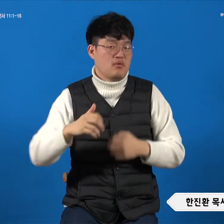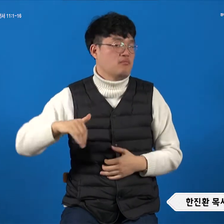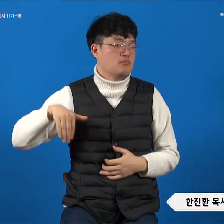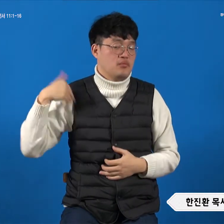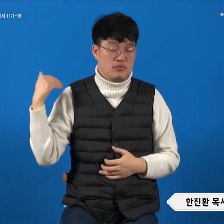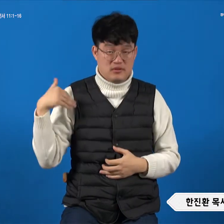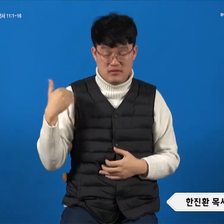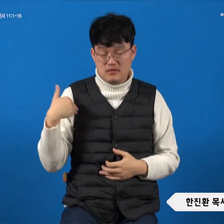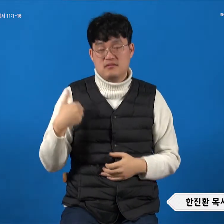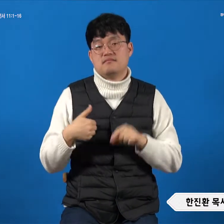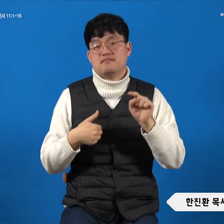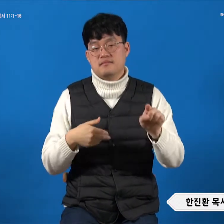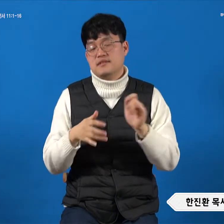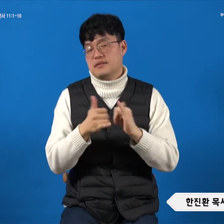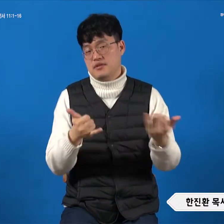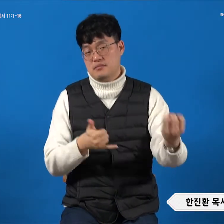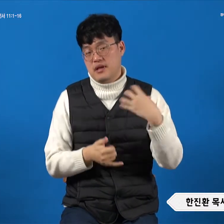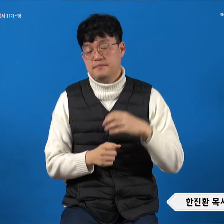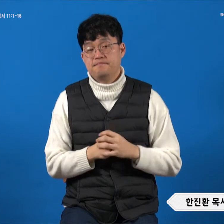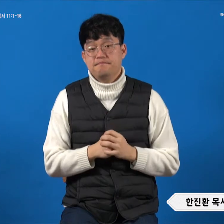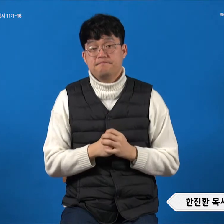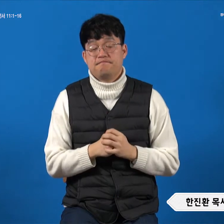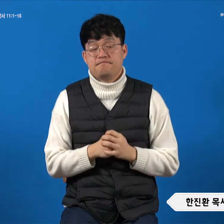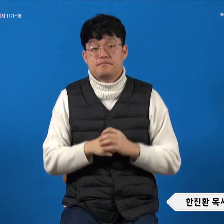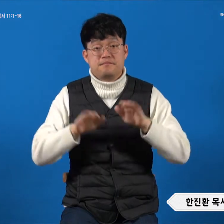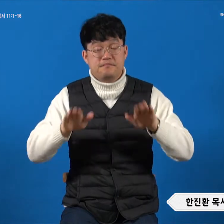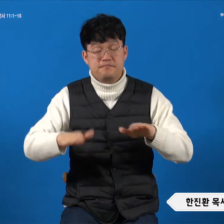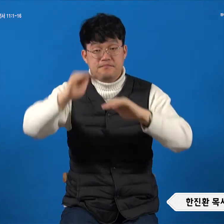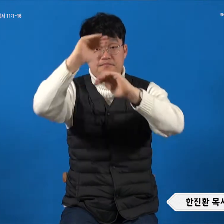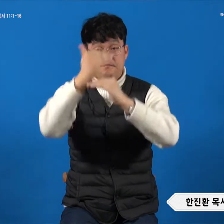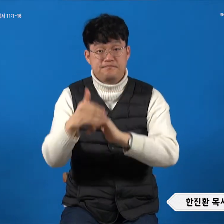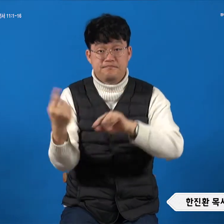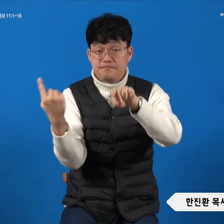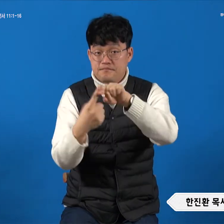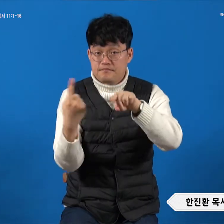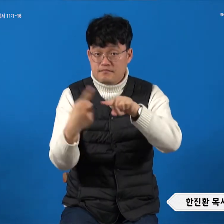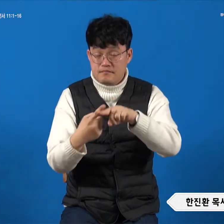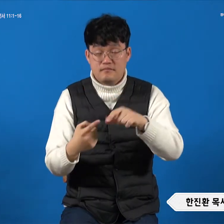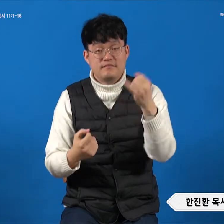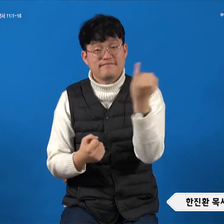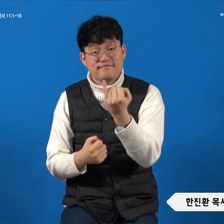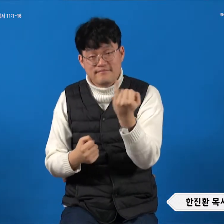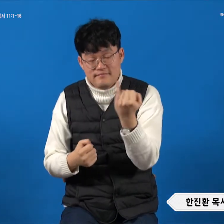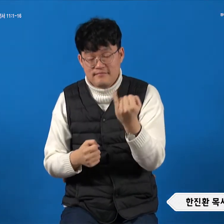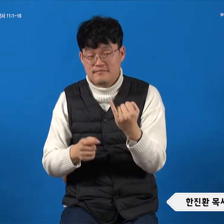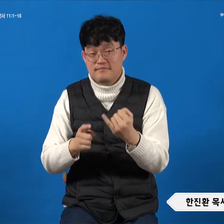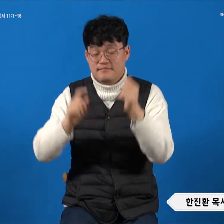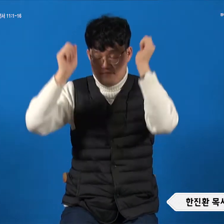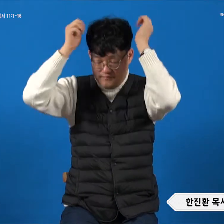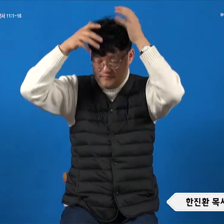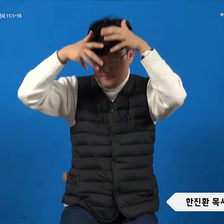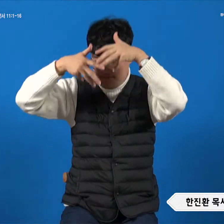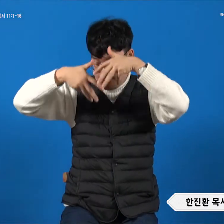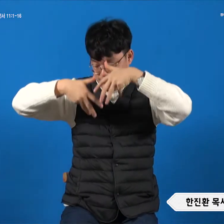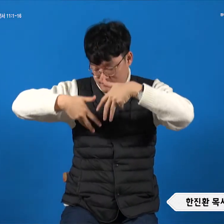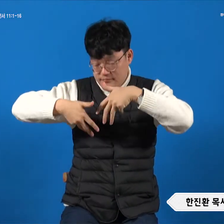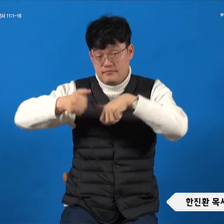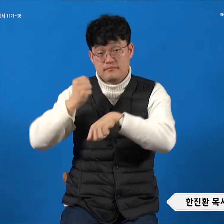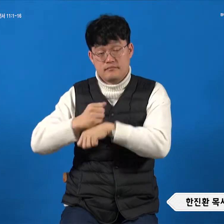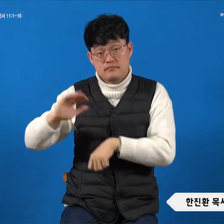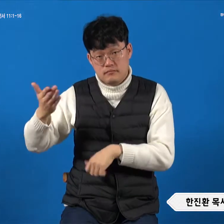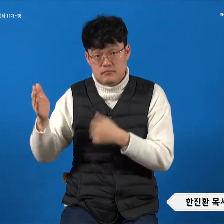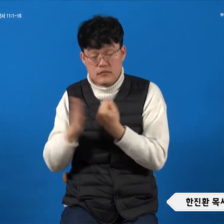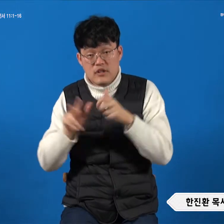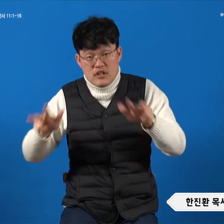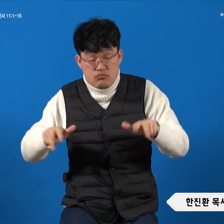법을 모르는 무지의 소치입니다. 오늘 말씀도 마찬가지죠. 여자는 노을을